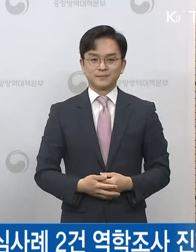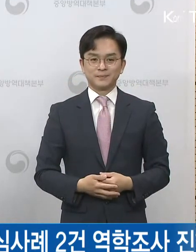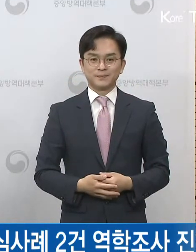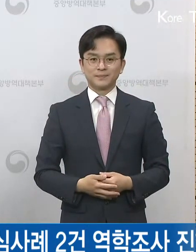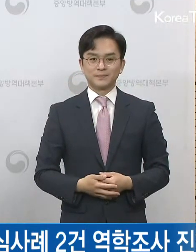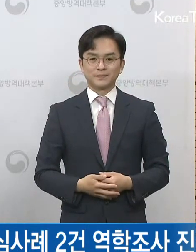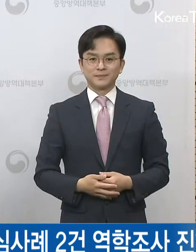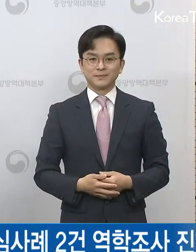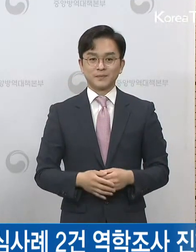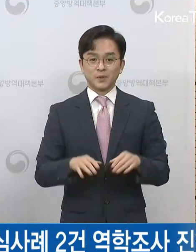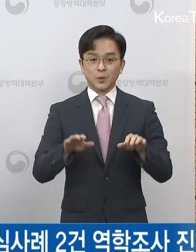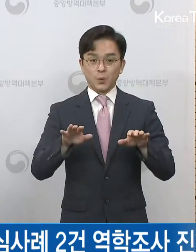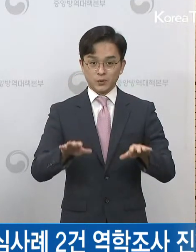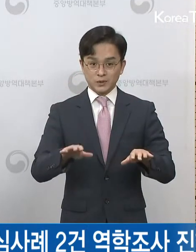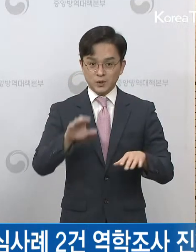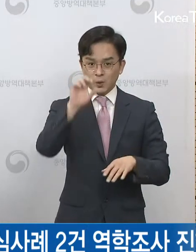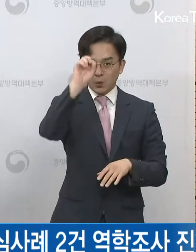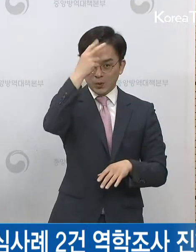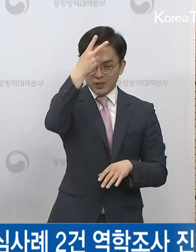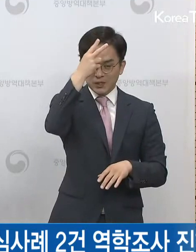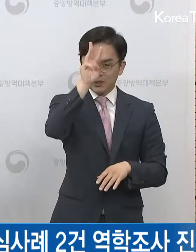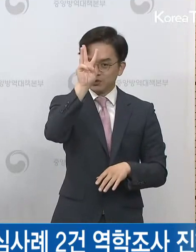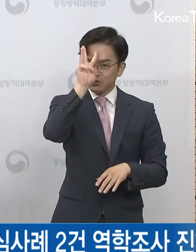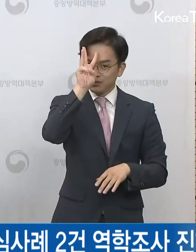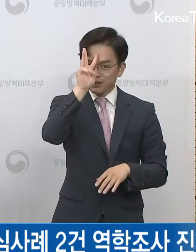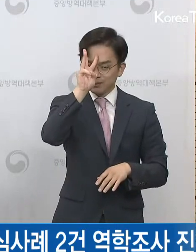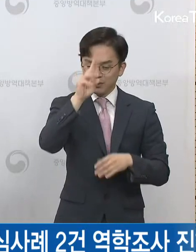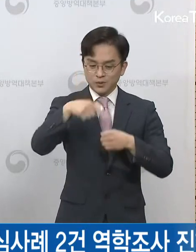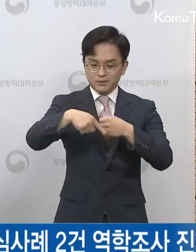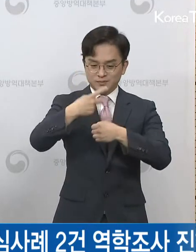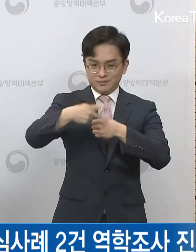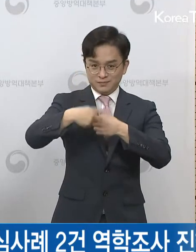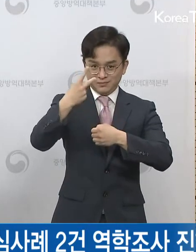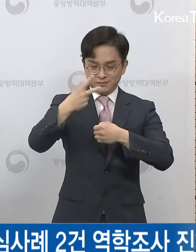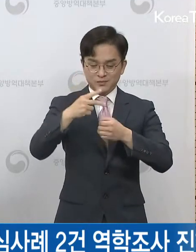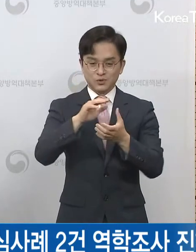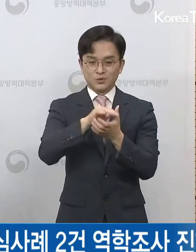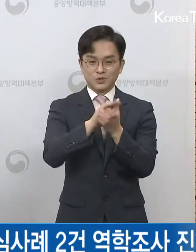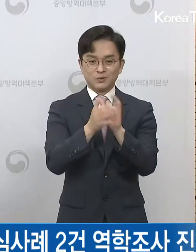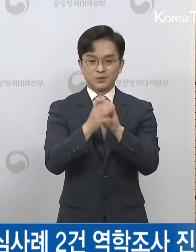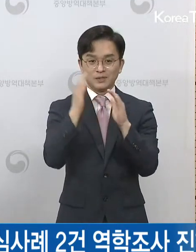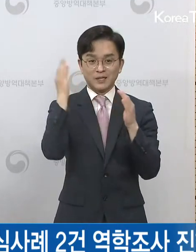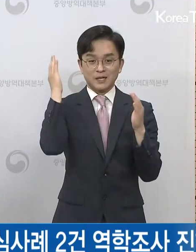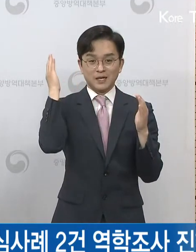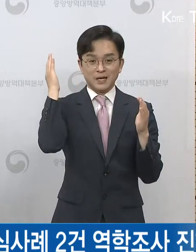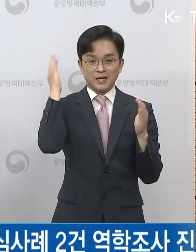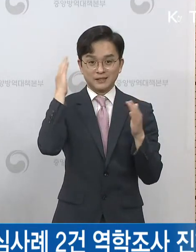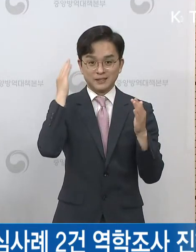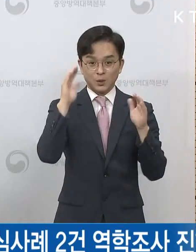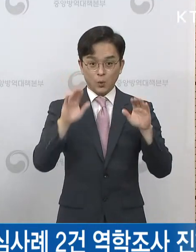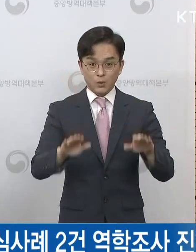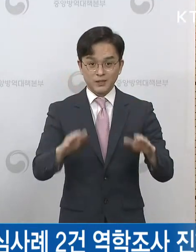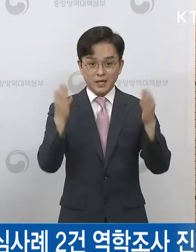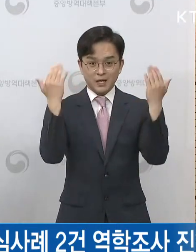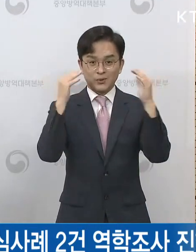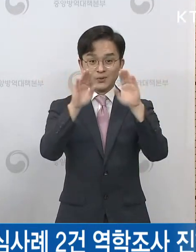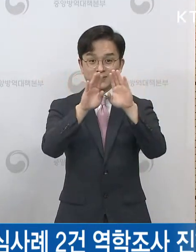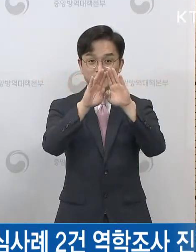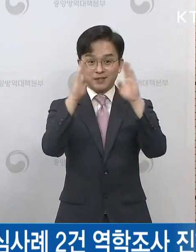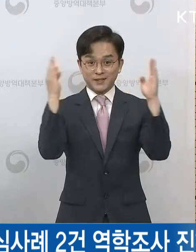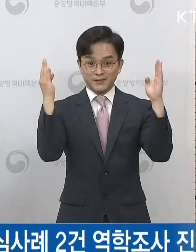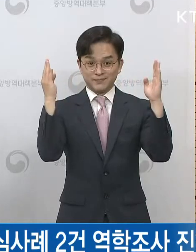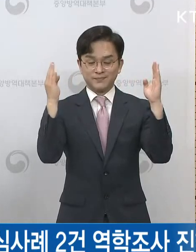중앙방역대책본부는 오늘 고2, 중3, 초등학교 1, 2학년, 유치원생 대상으로 등교 수업이 확대됨에 따라